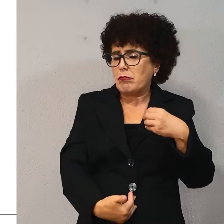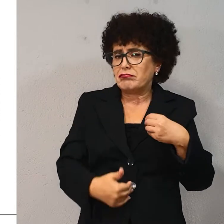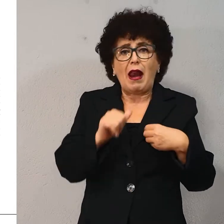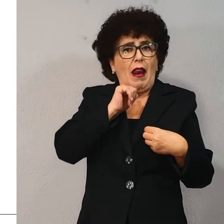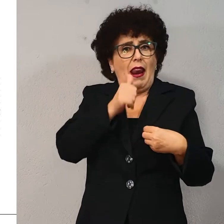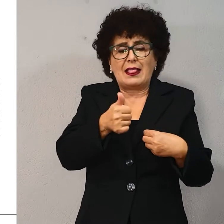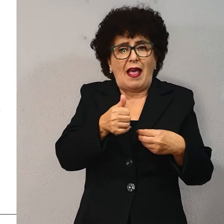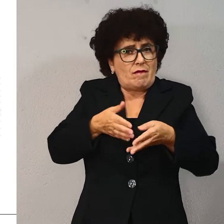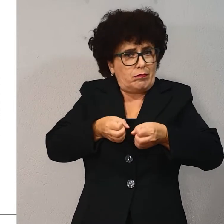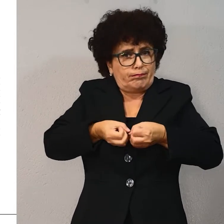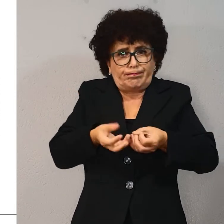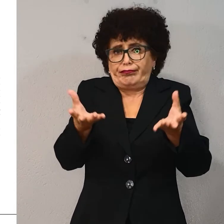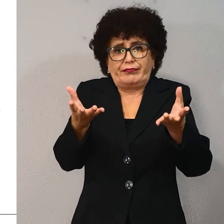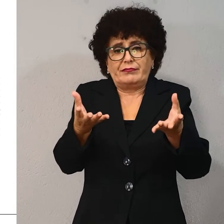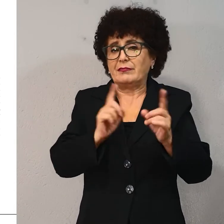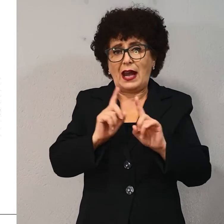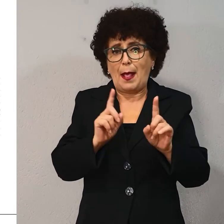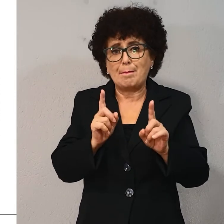односно овулација.